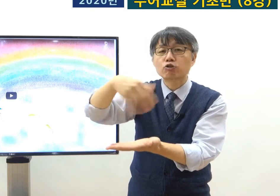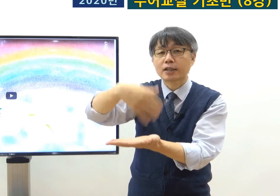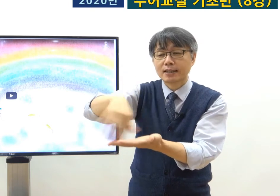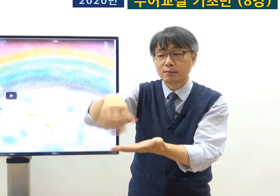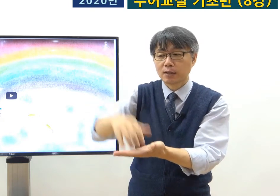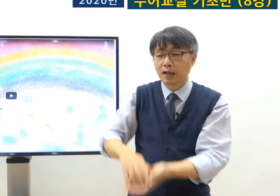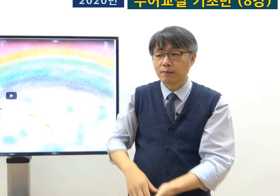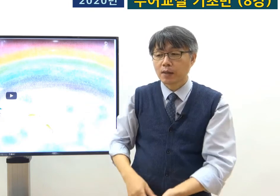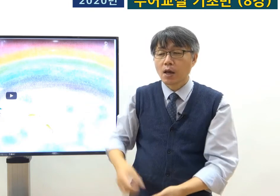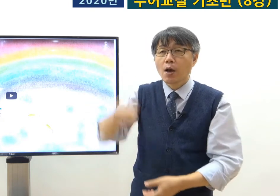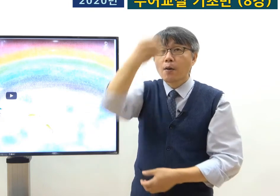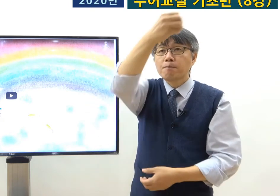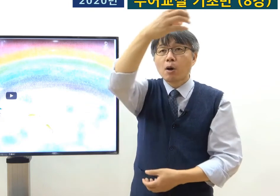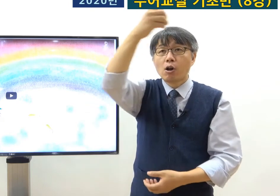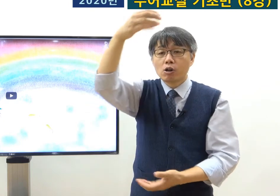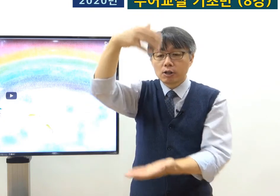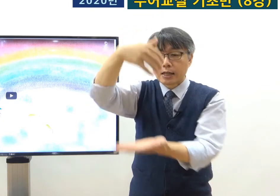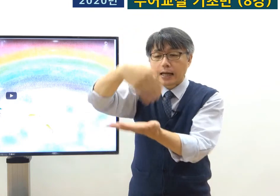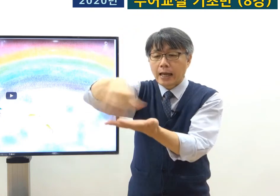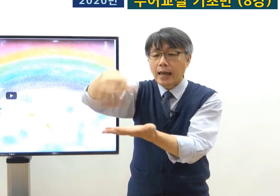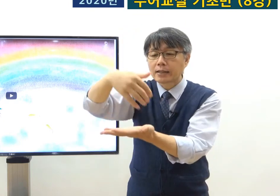세는 겁니다. 별, 해는